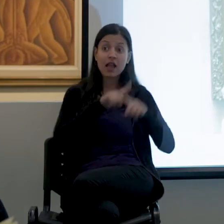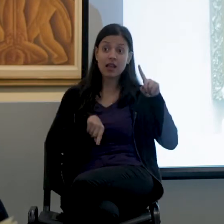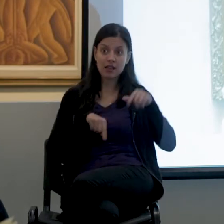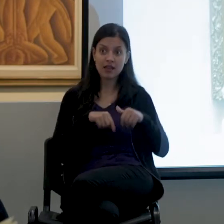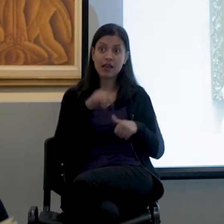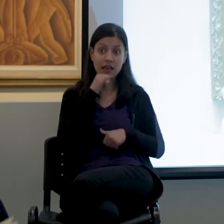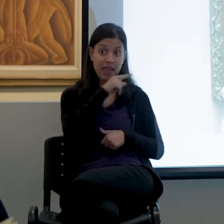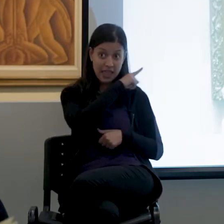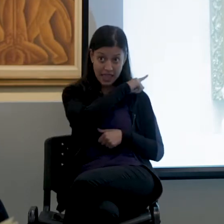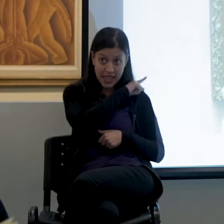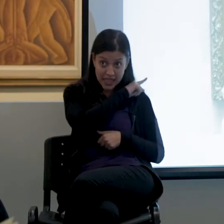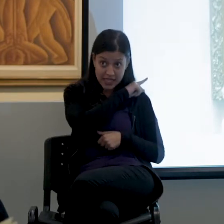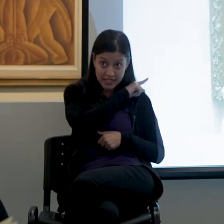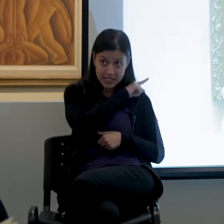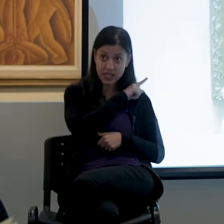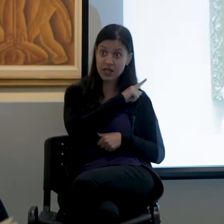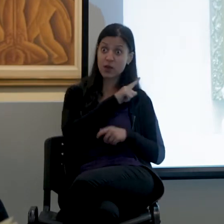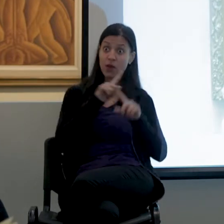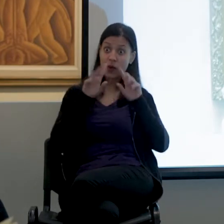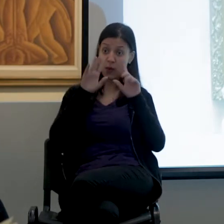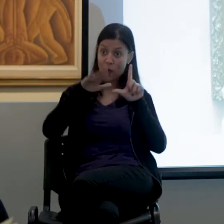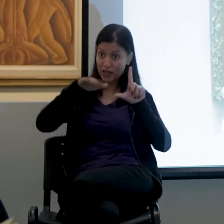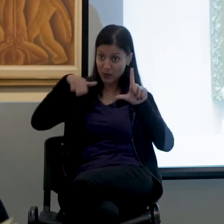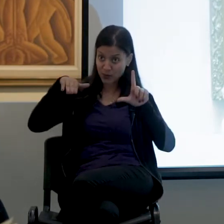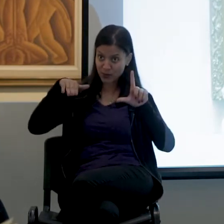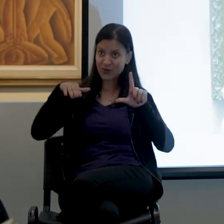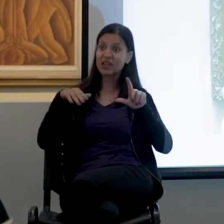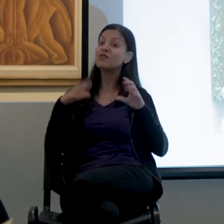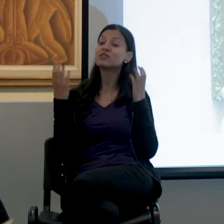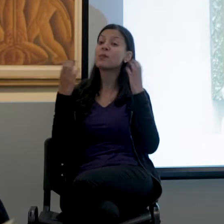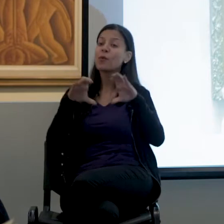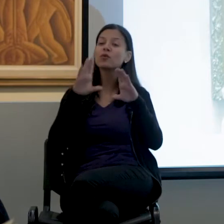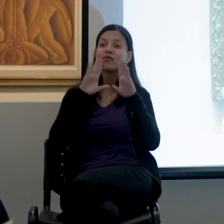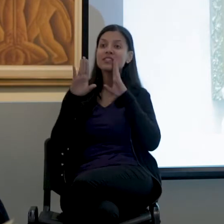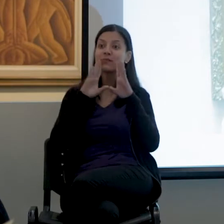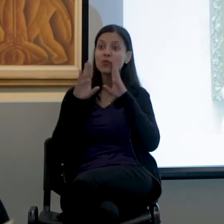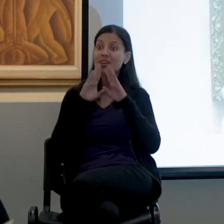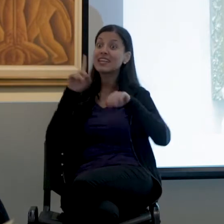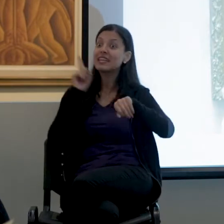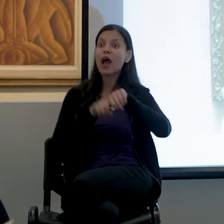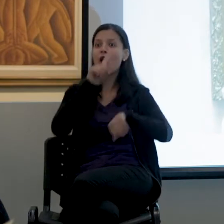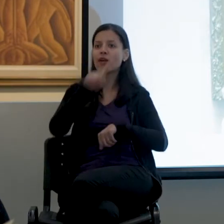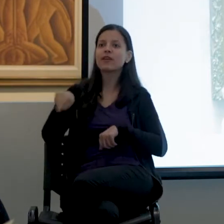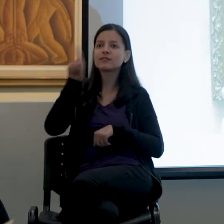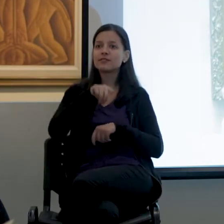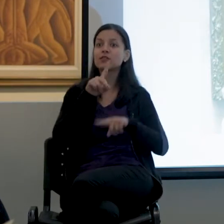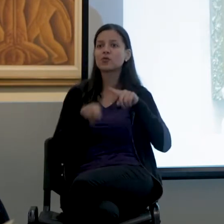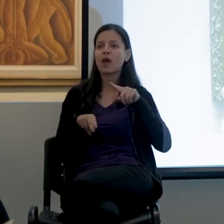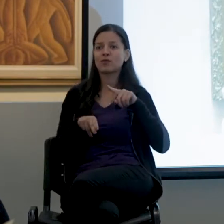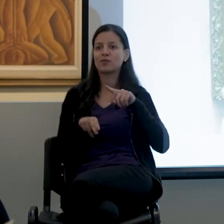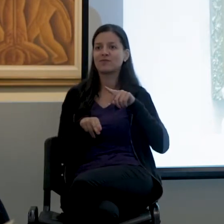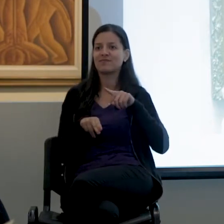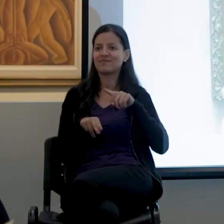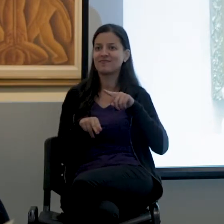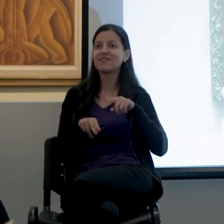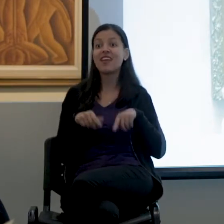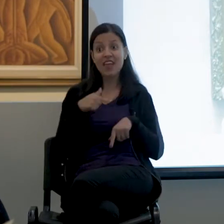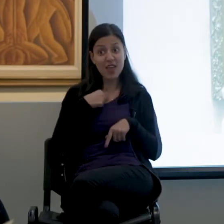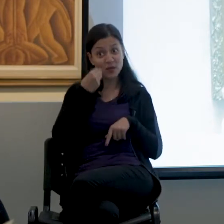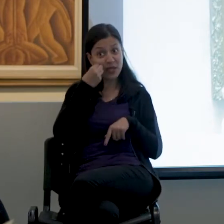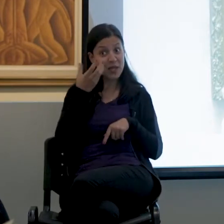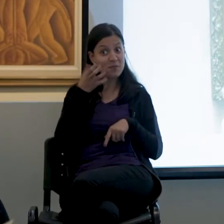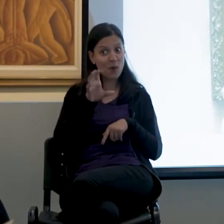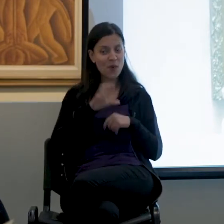quadro no Facebook para vocês. Eu já fiz. Você é censurado. Me cancelaram por 2 meses, não fez a menor falta. Mas eu pus lá.